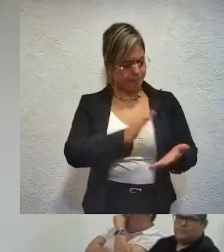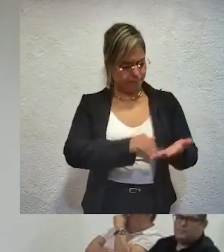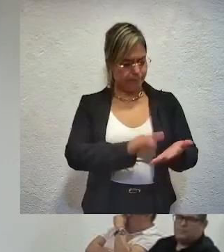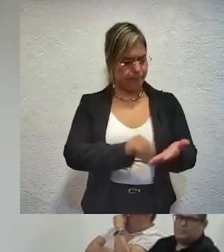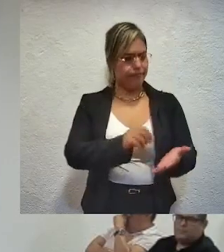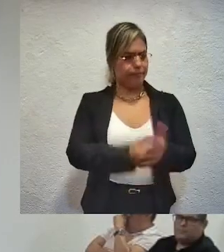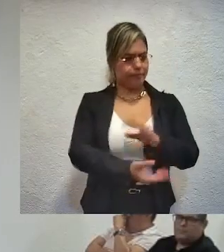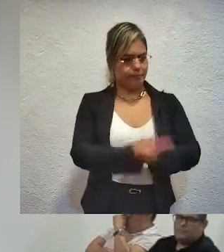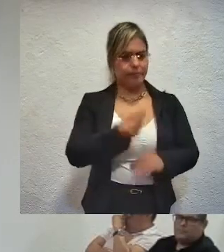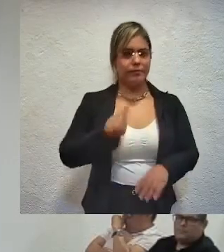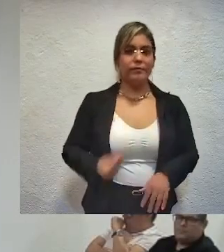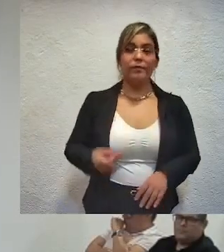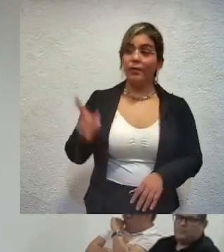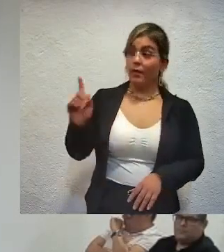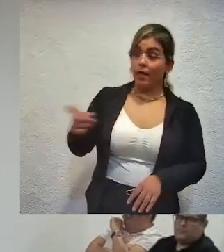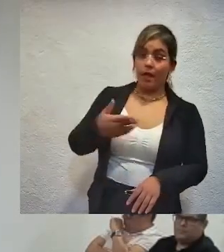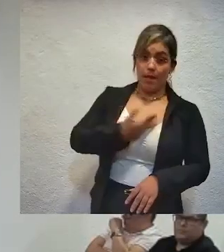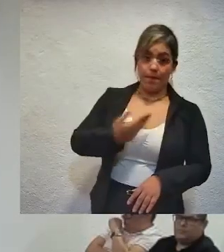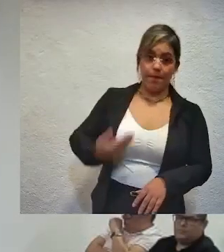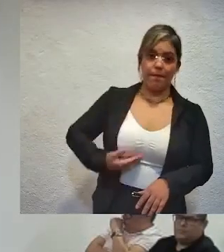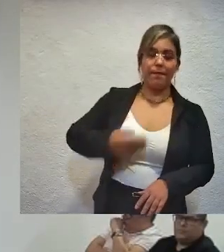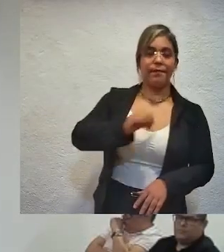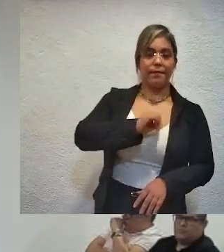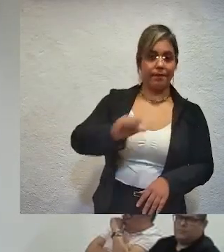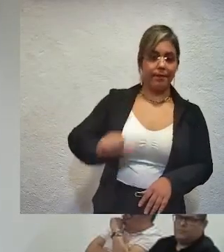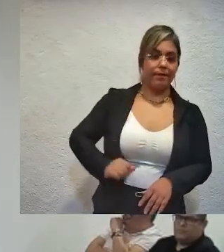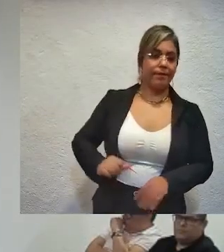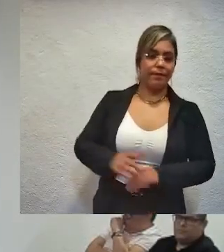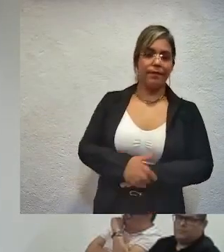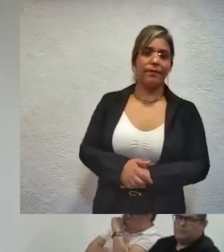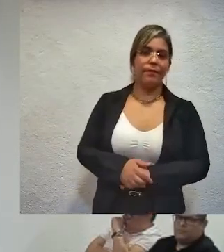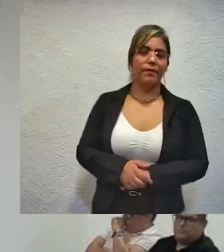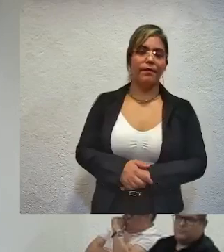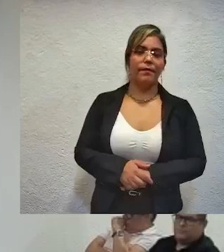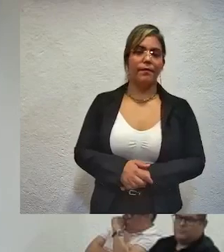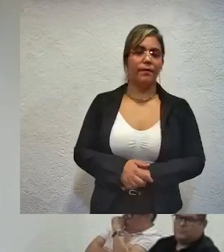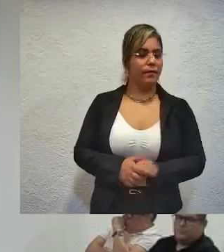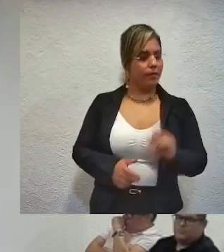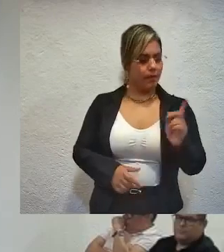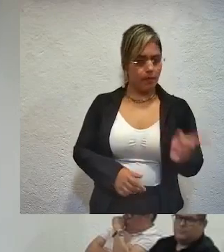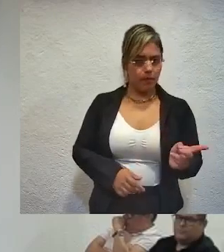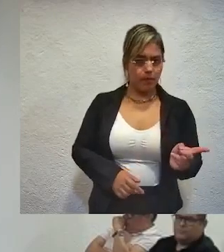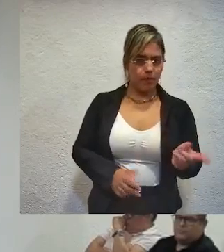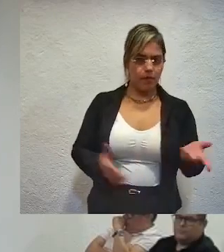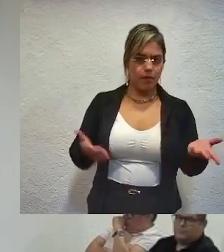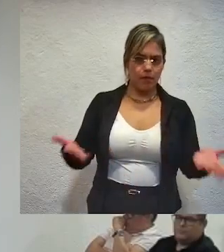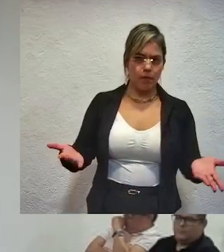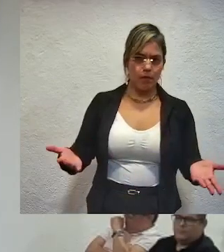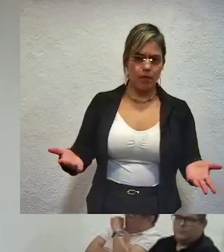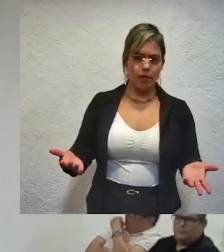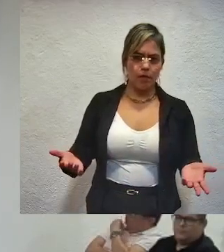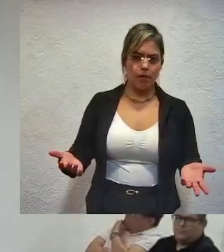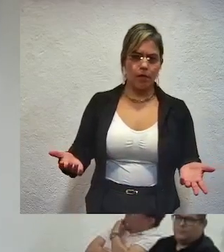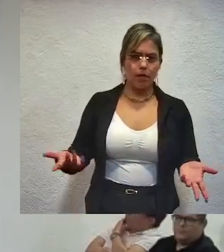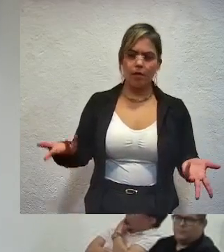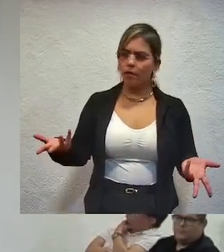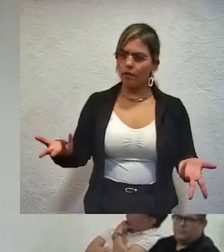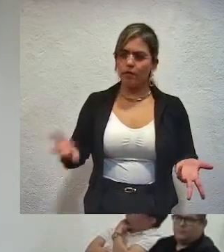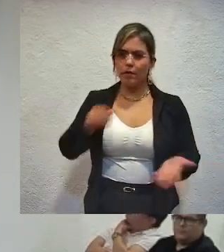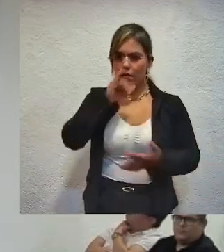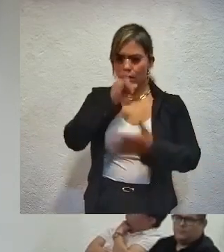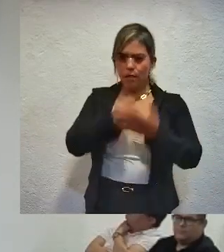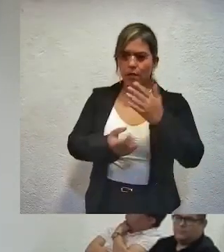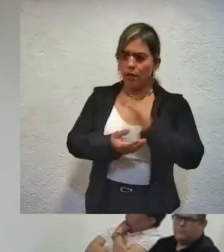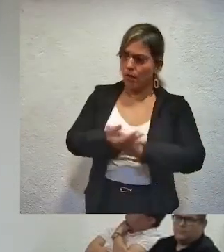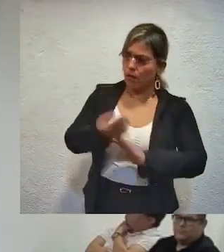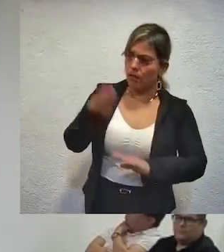atribuyó al presidente y tesorero municipal. Lo anterior porque el actor no acreditó los cuestionamientos o solicitudes de información a partir